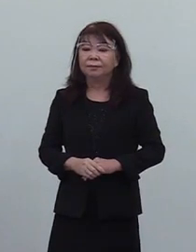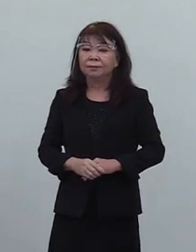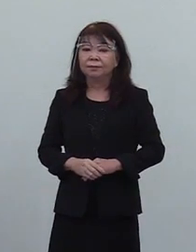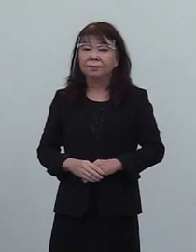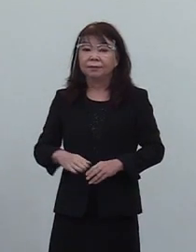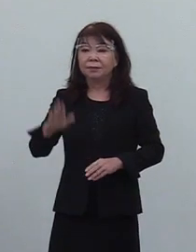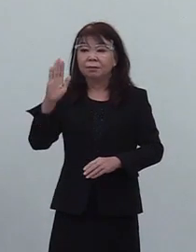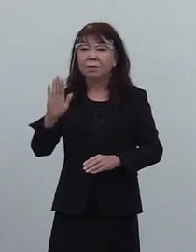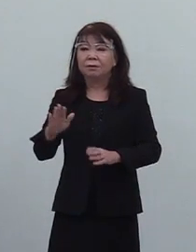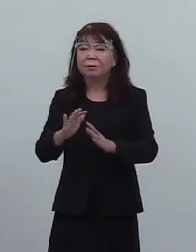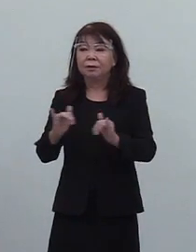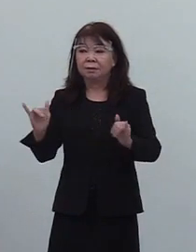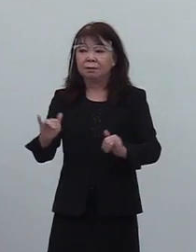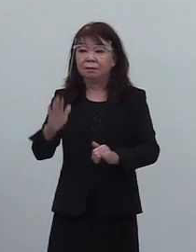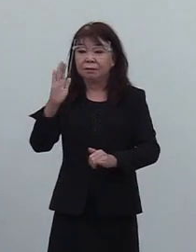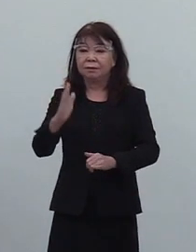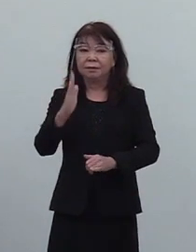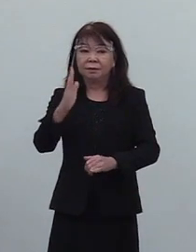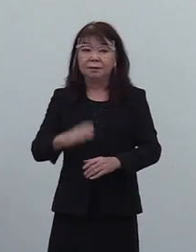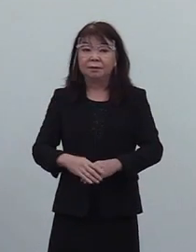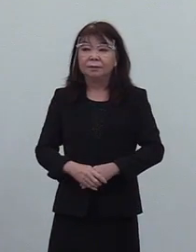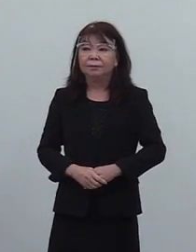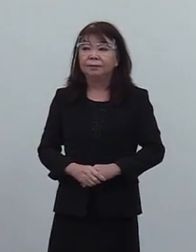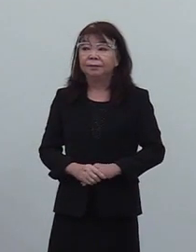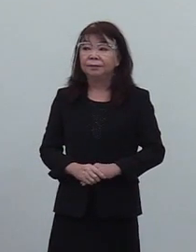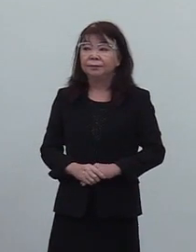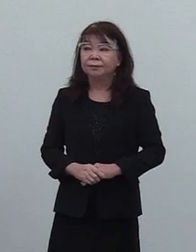ではご質問のある方挙手をお願いいたします。